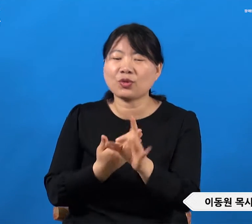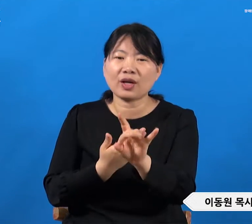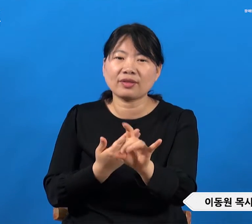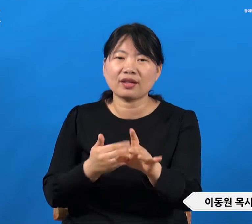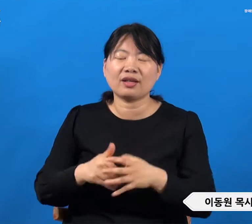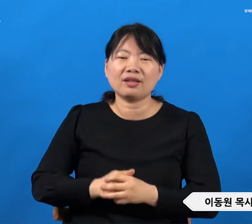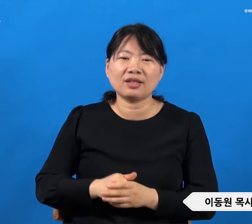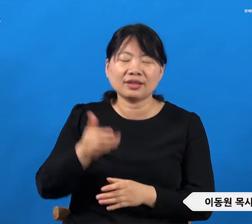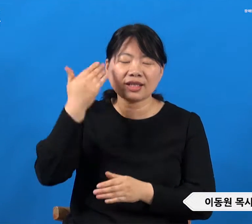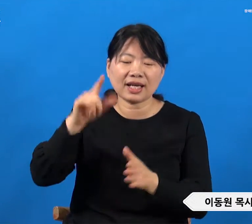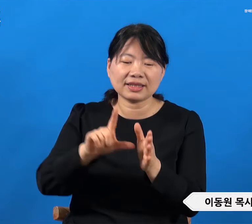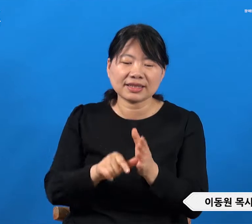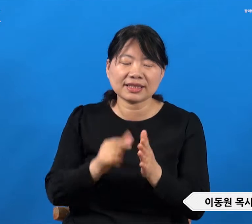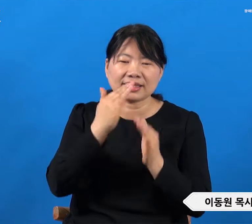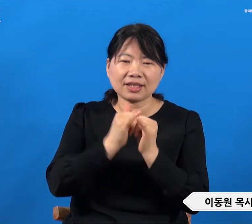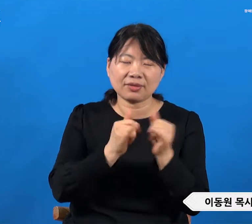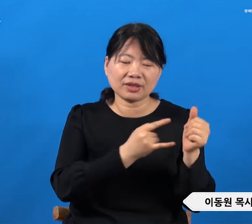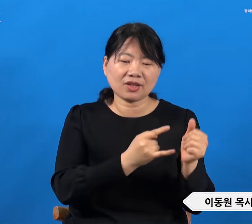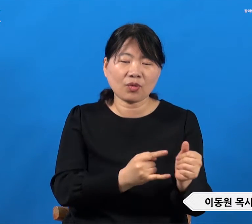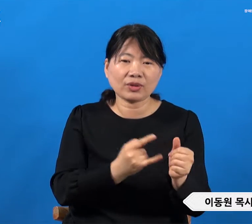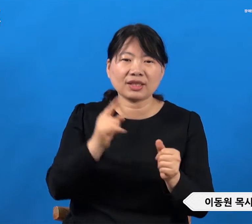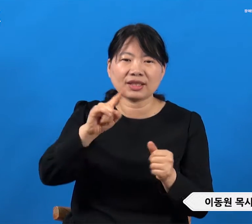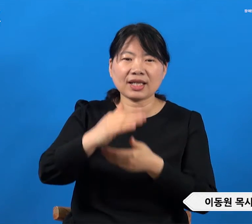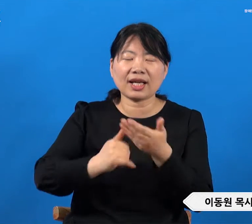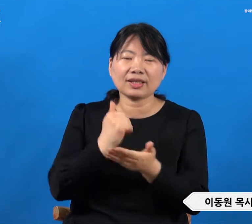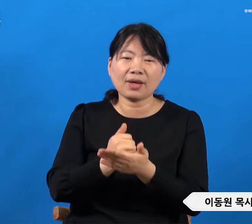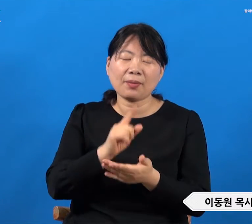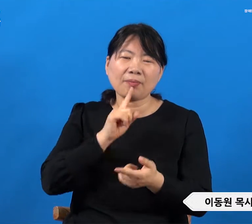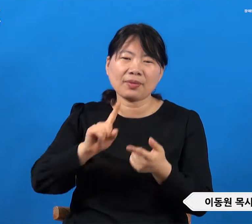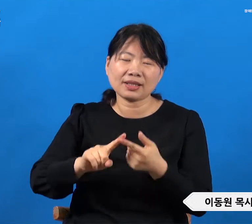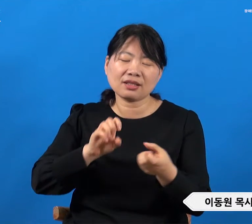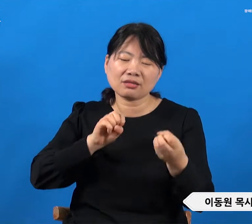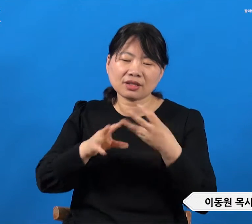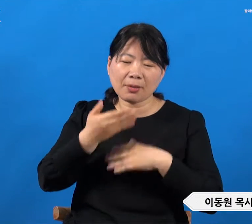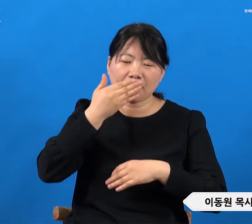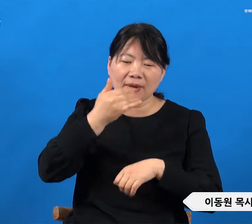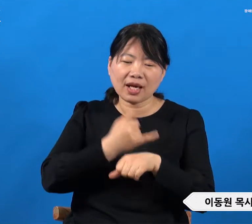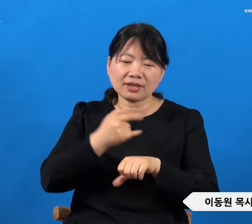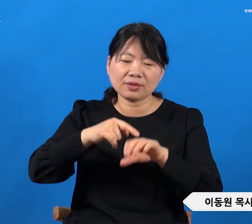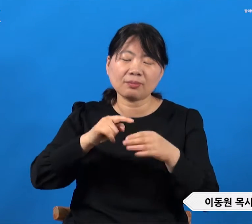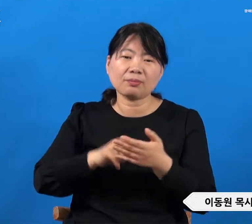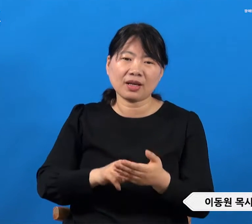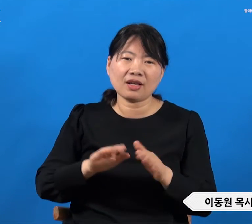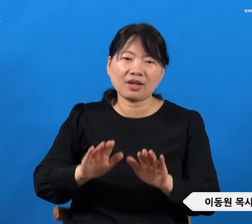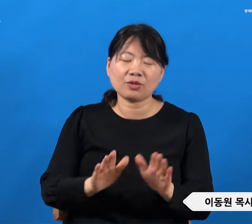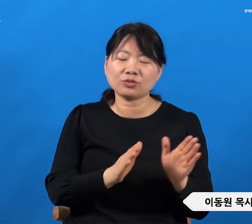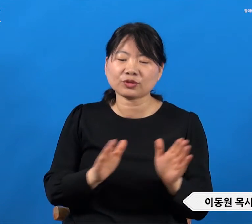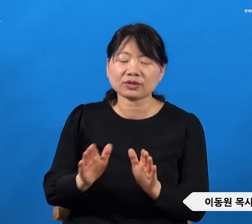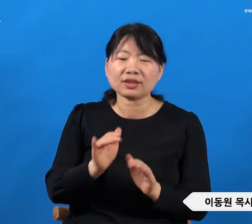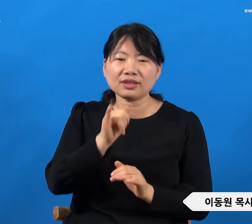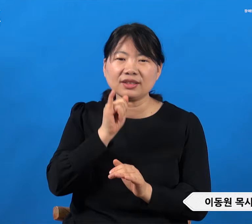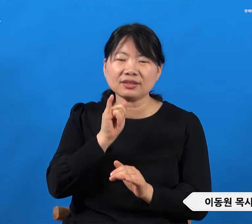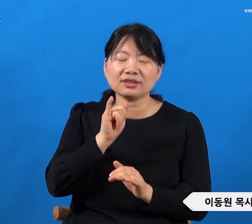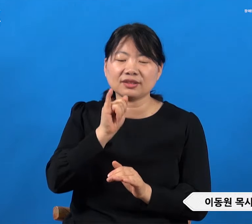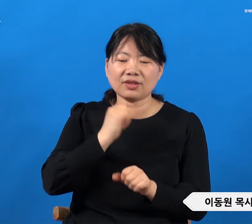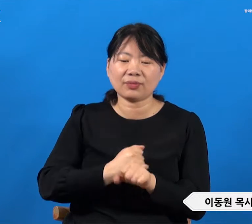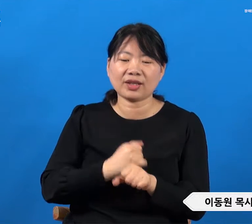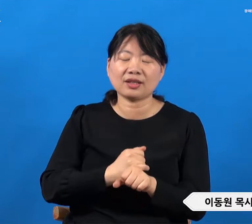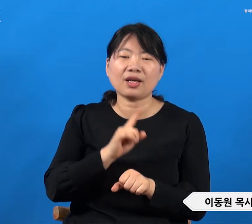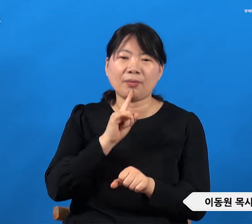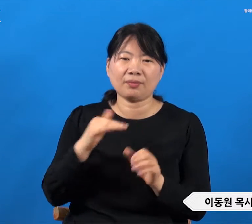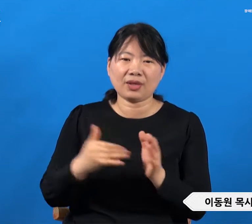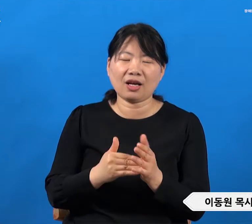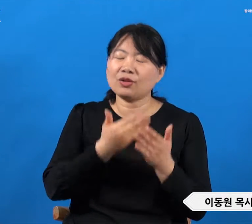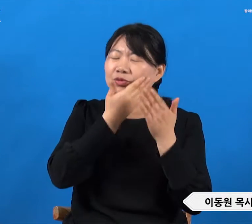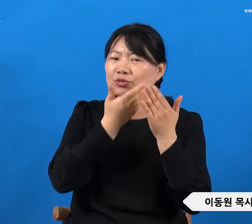것은 당시 이스라엘 백성들에게 이 하나님의 말씀에 응답할 수 있는 마음이 준비되어 있었다는